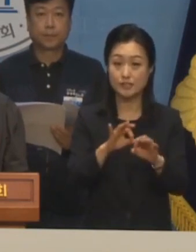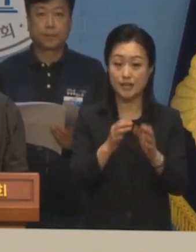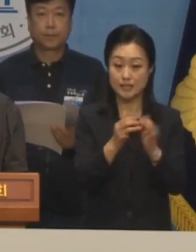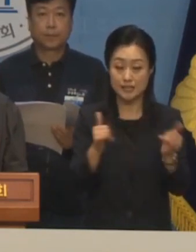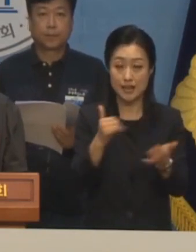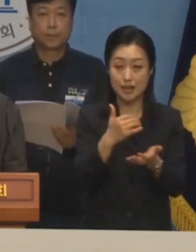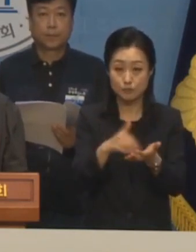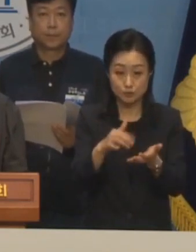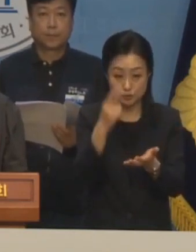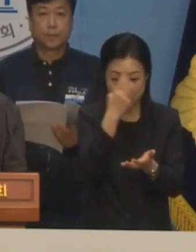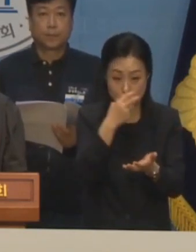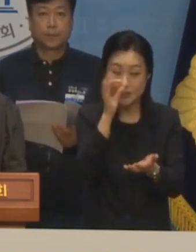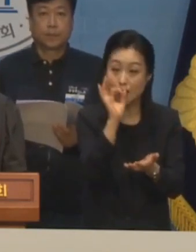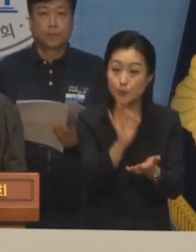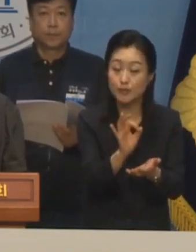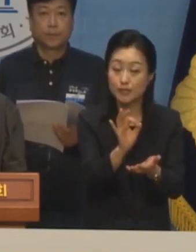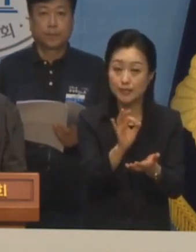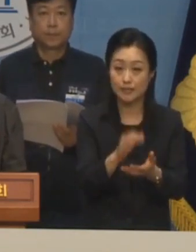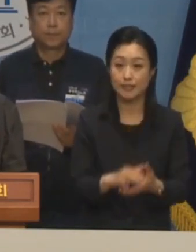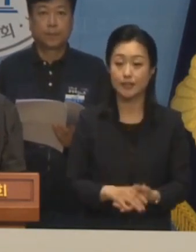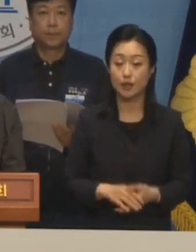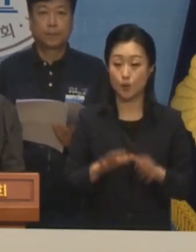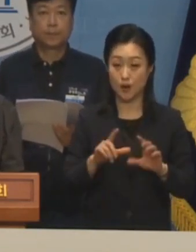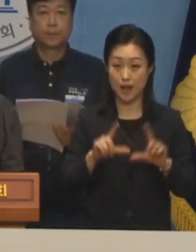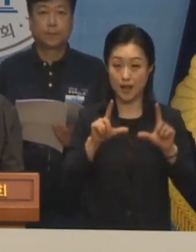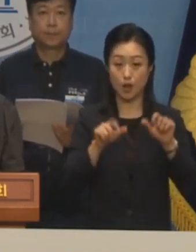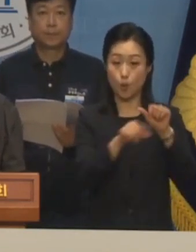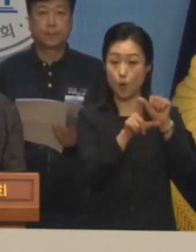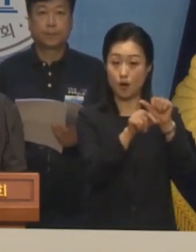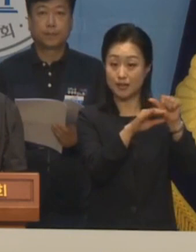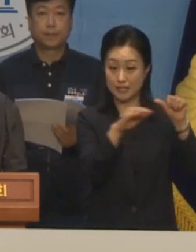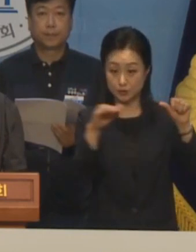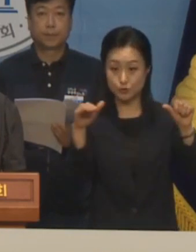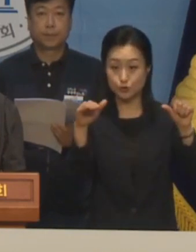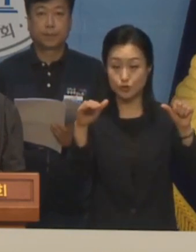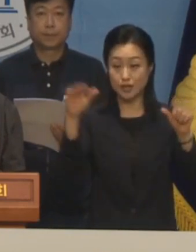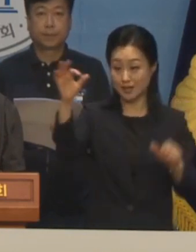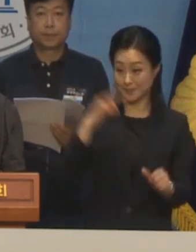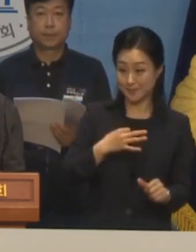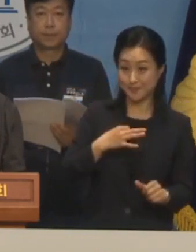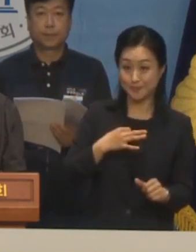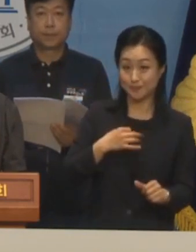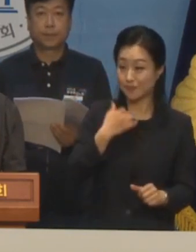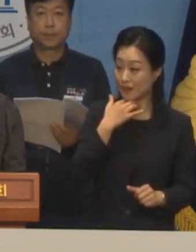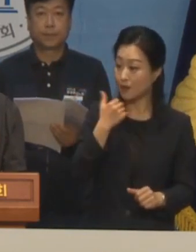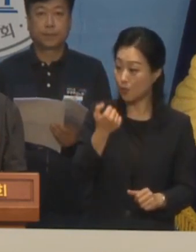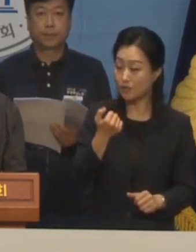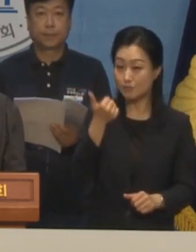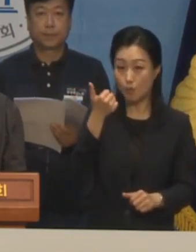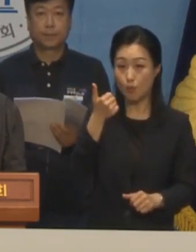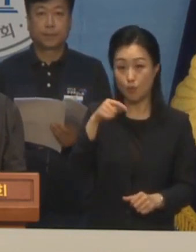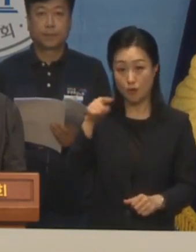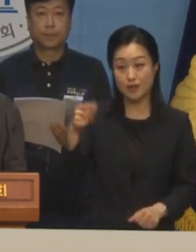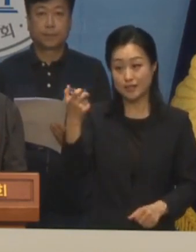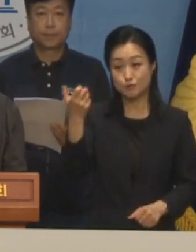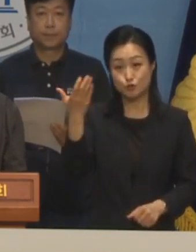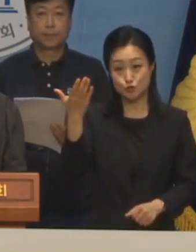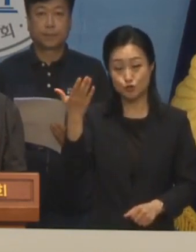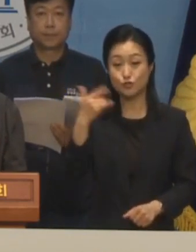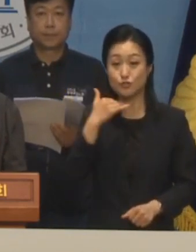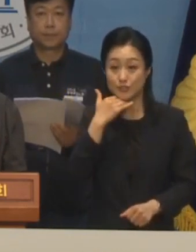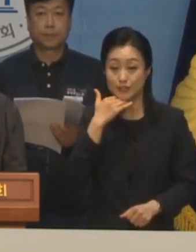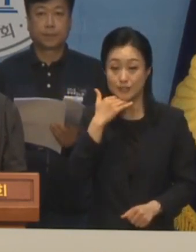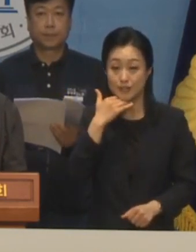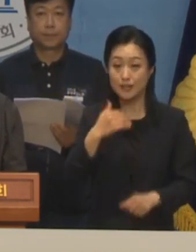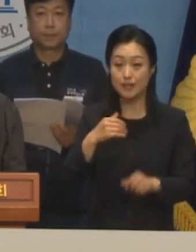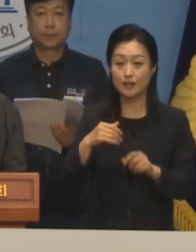인구조사 고령층 부가조사에 따르면 올해 5월 기준 연금을 받는 55에서 79세는 1년